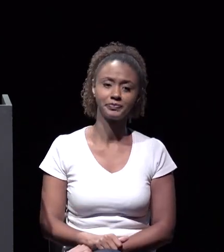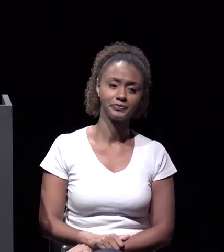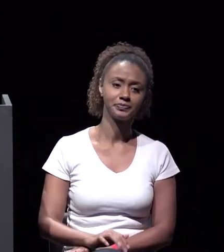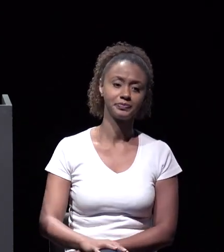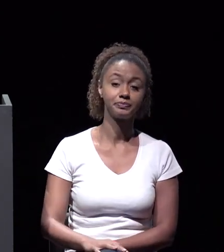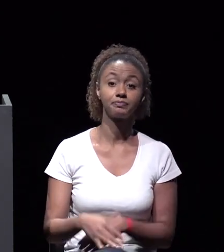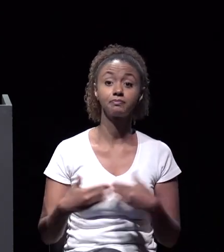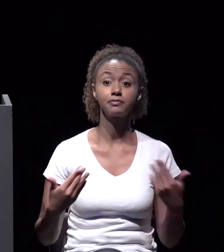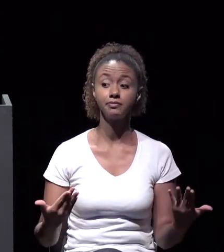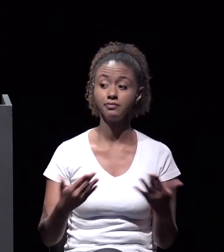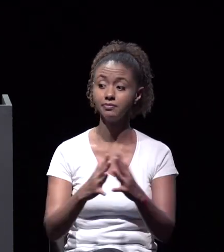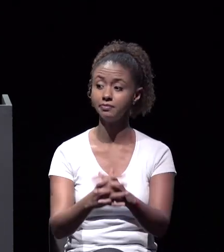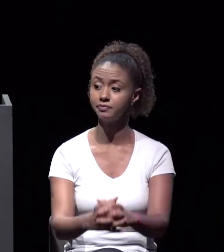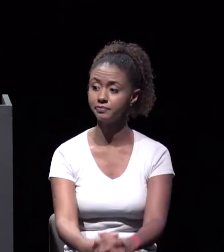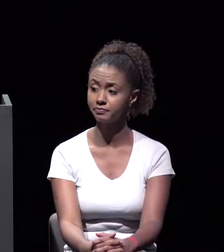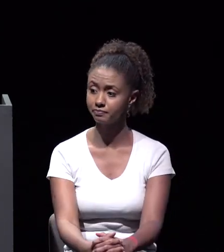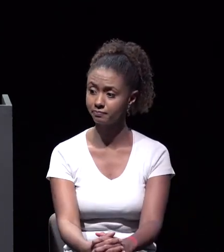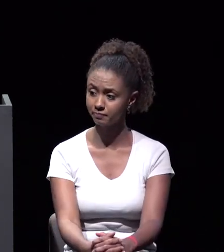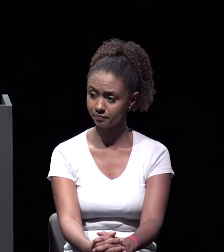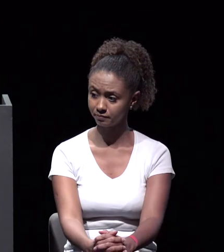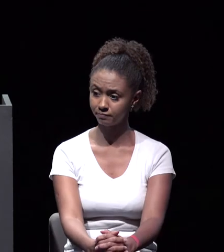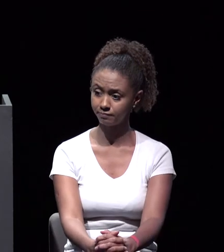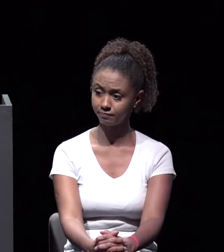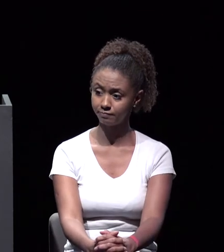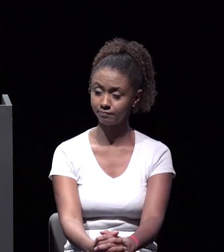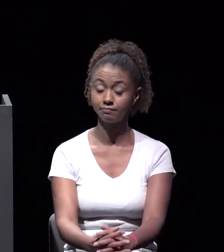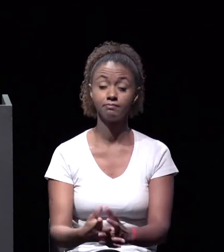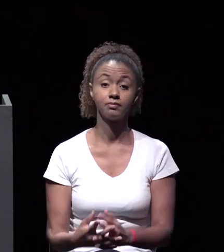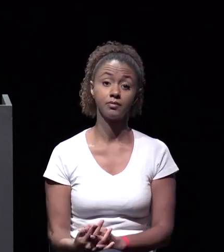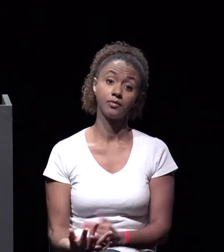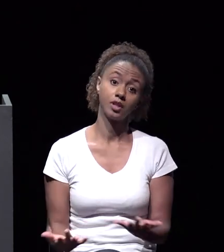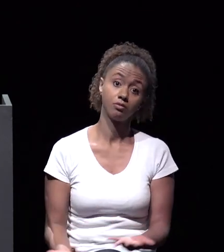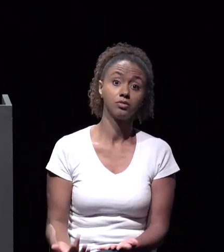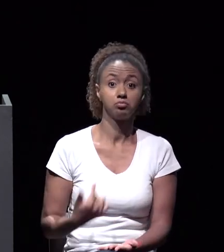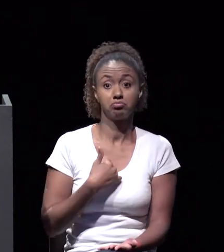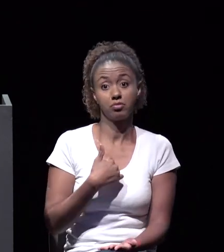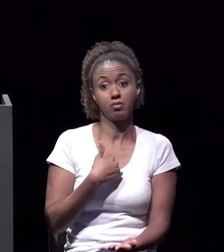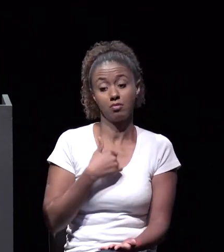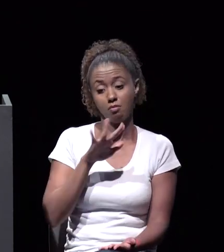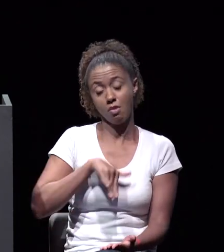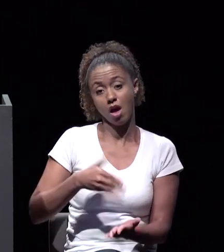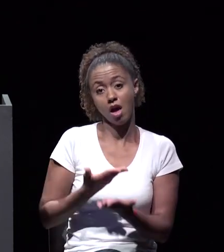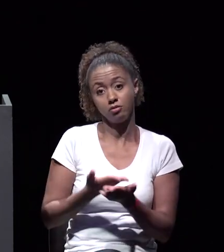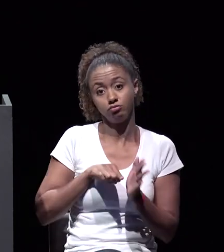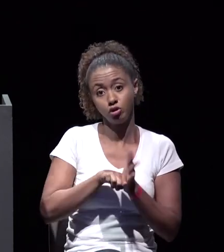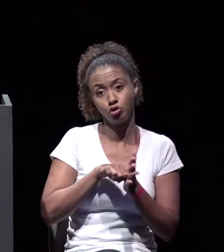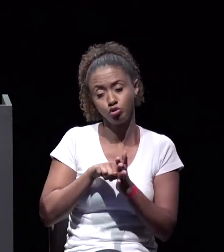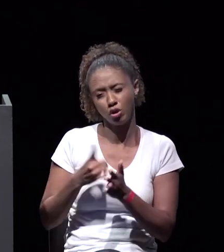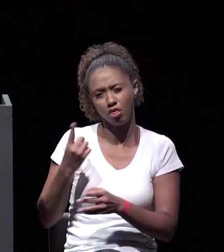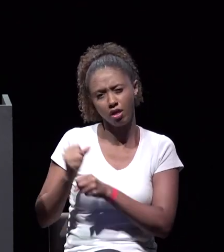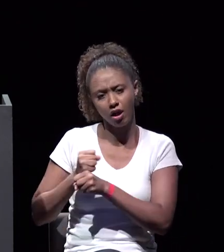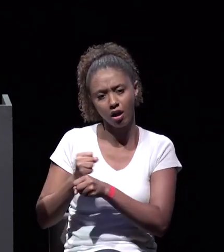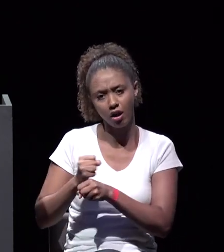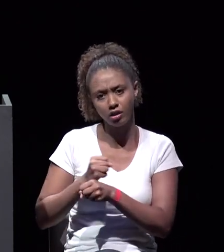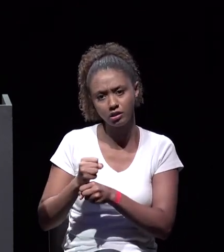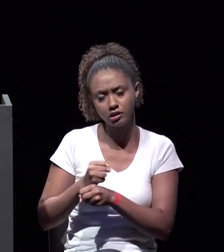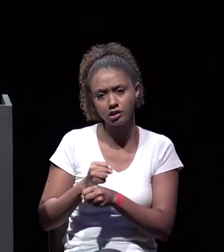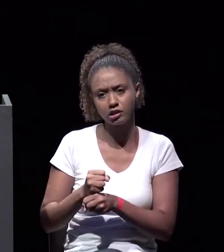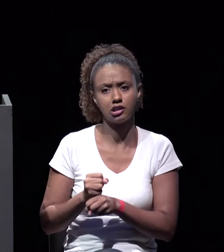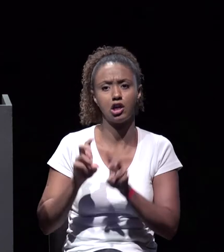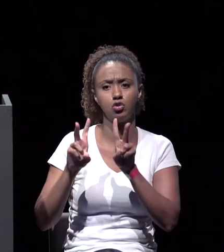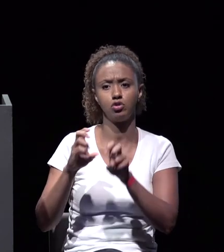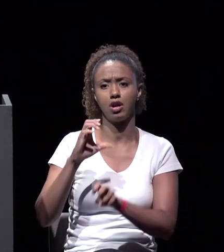muito bem então eu estudo o caribé há dez anos exatamente né